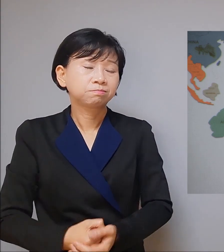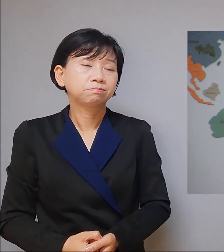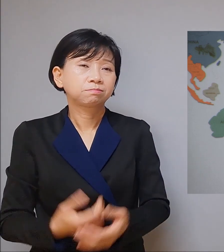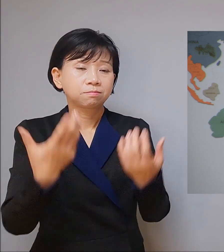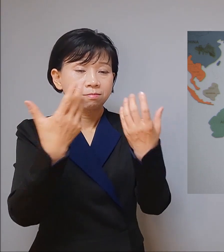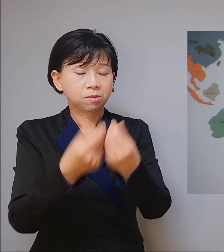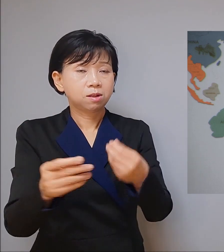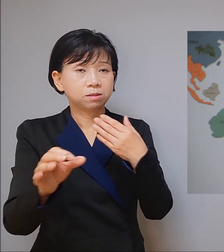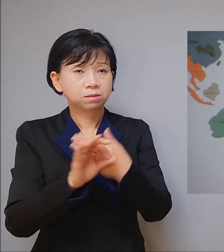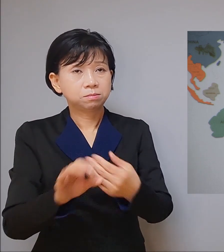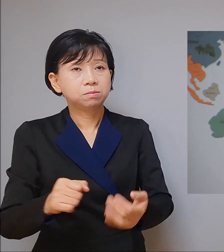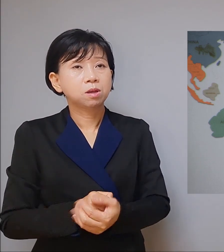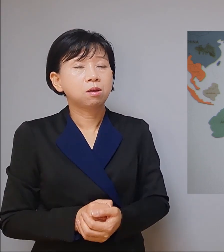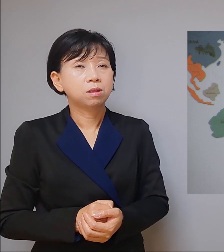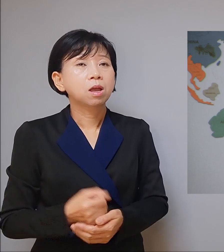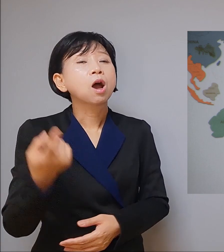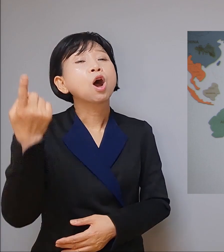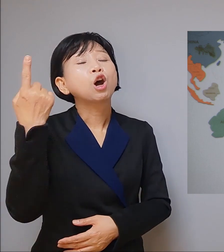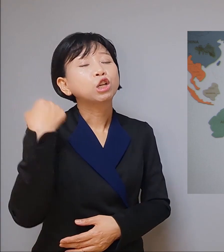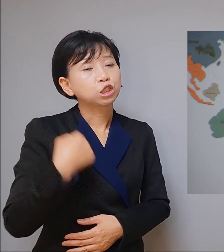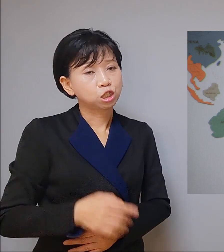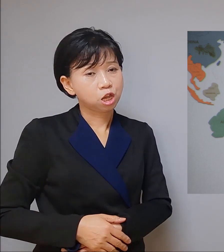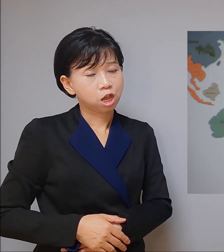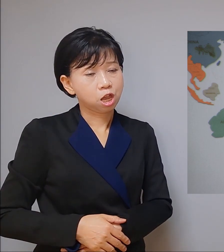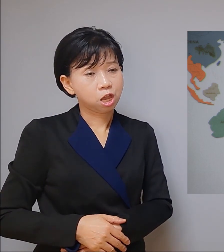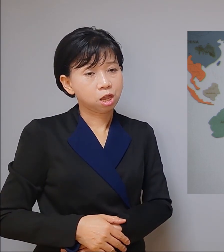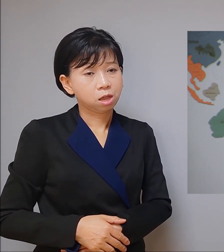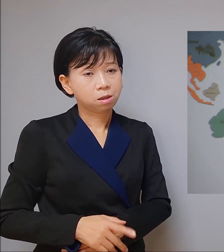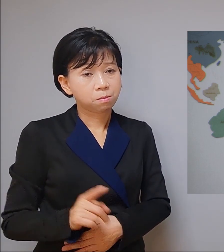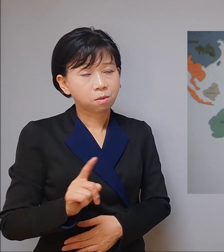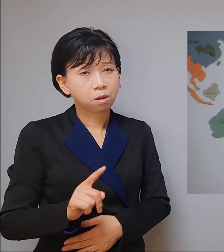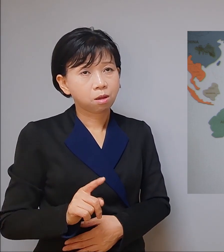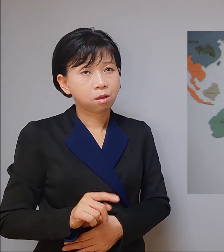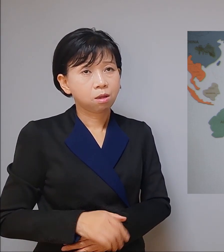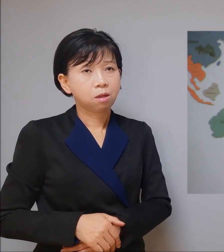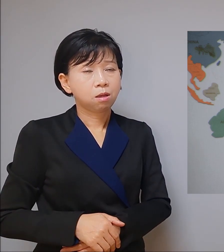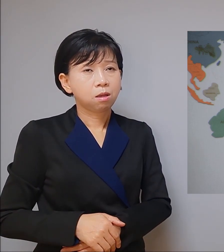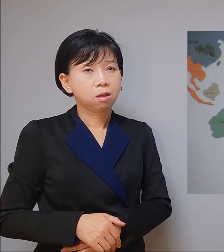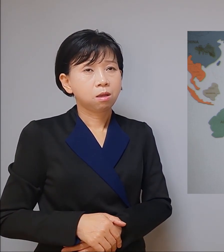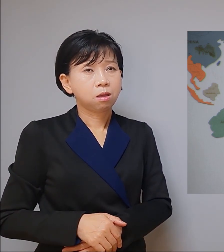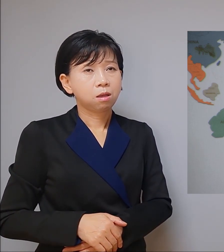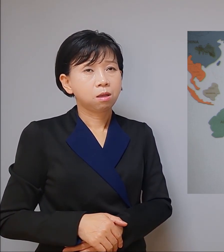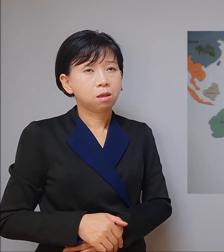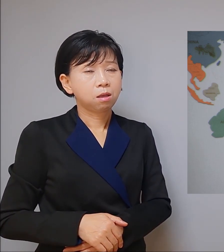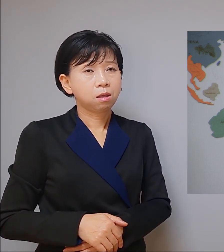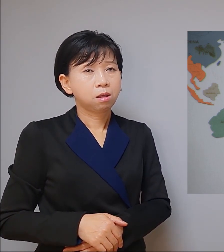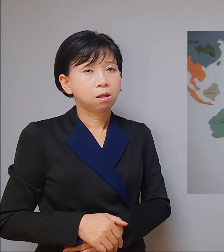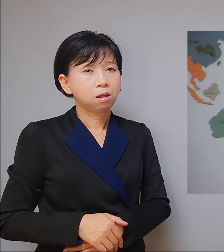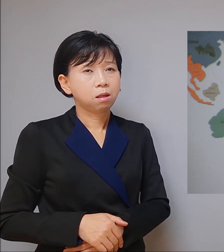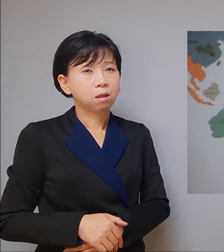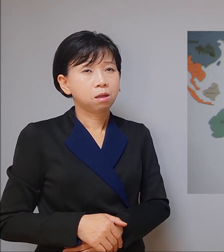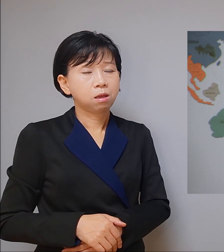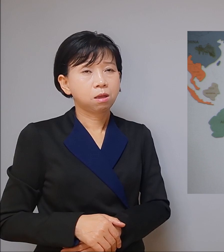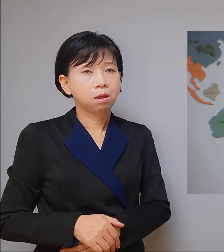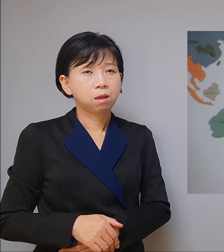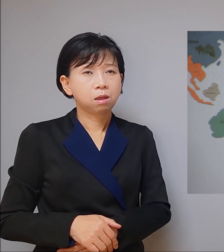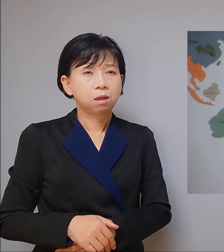이런 거지요. 어저께 브라질하고 우리나라 축구 대표팀이 축구를 했습니다.